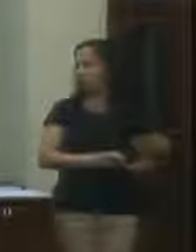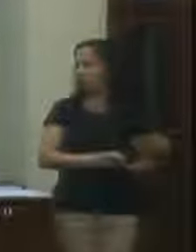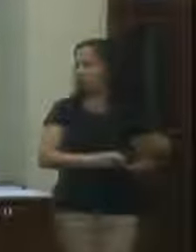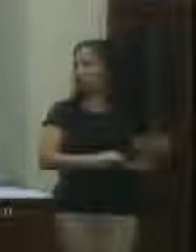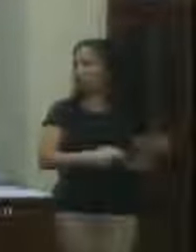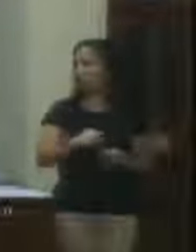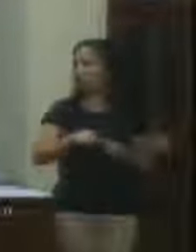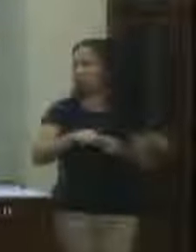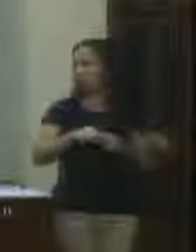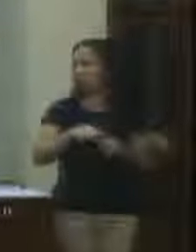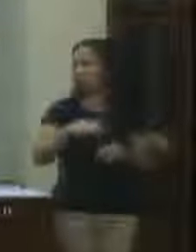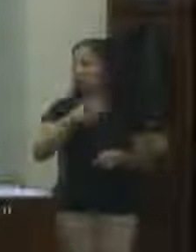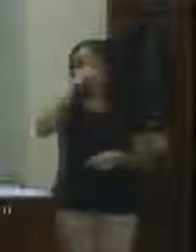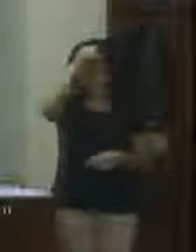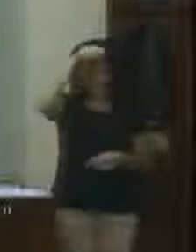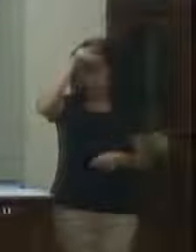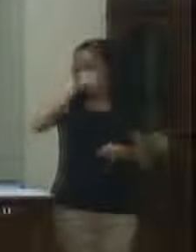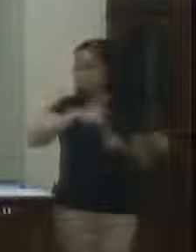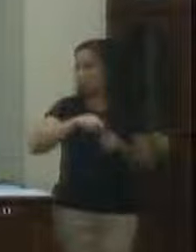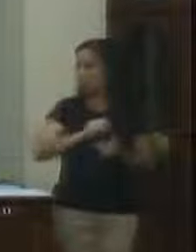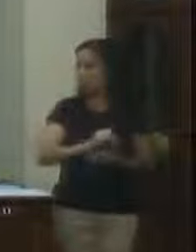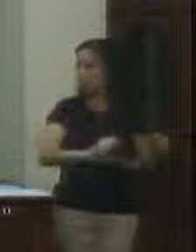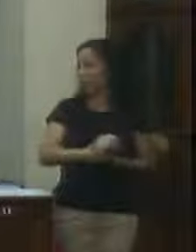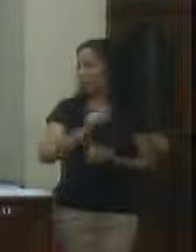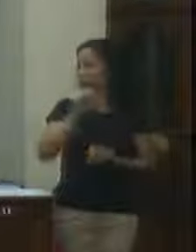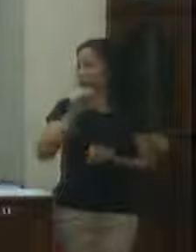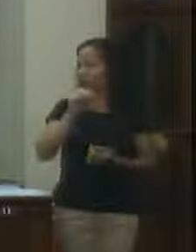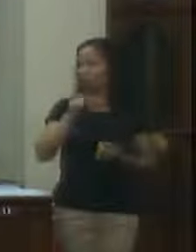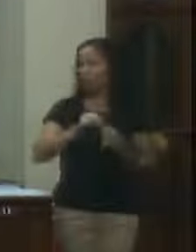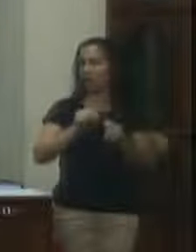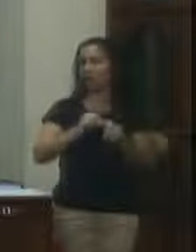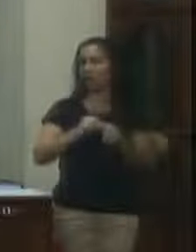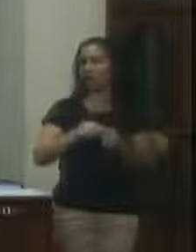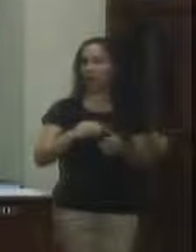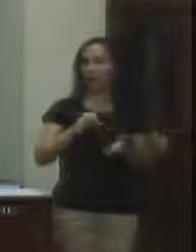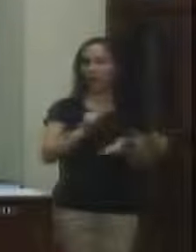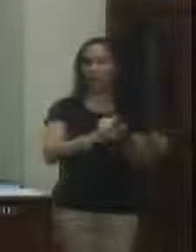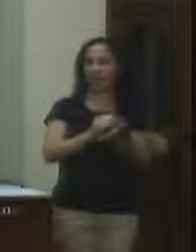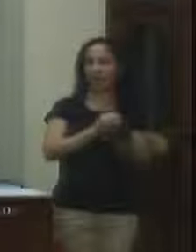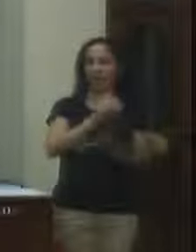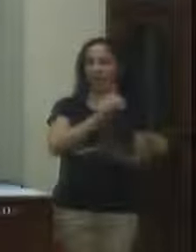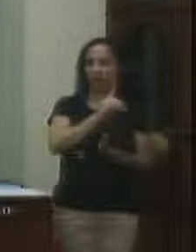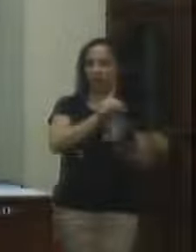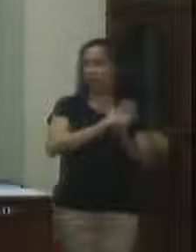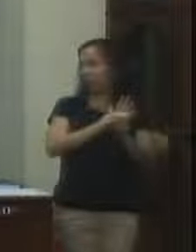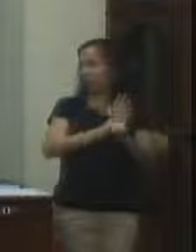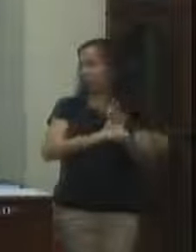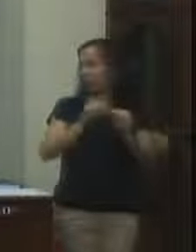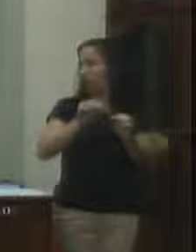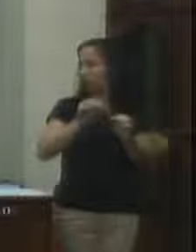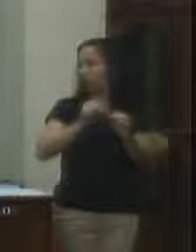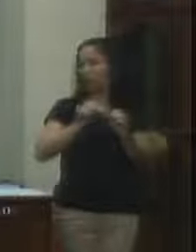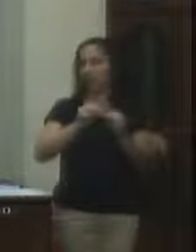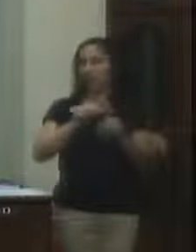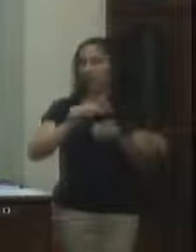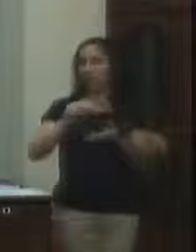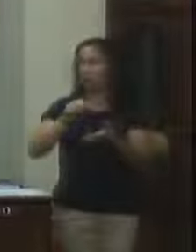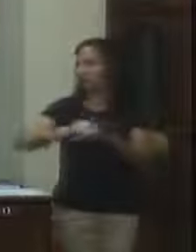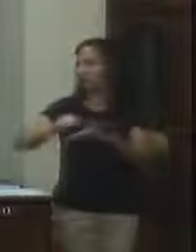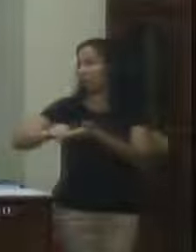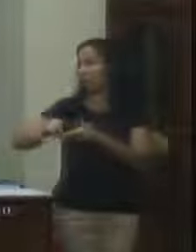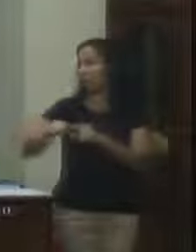endereçado ao excelentíssimo senhor prefeito, de quem que elaborou esse decreto, tá? E quem confeccionou